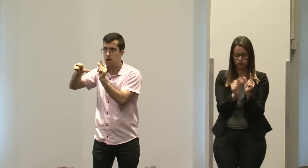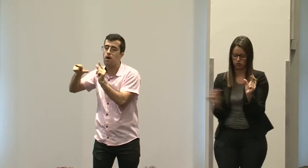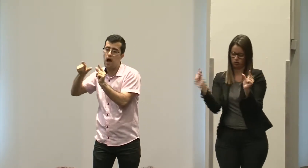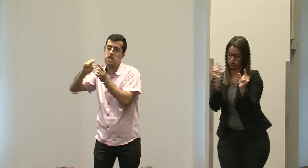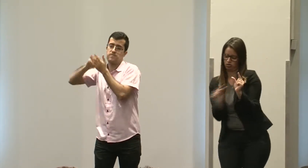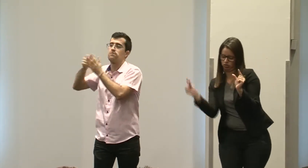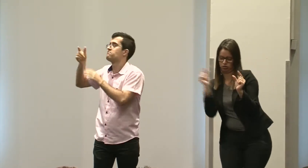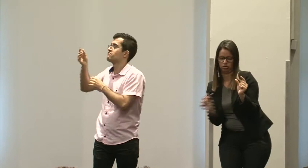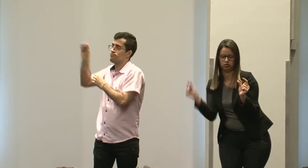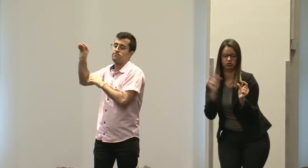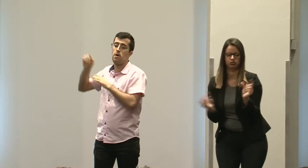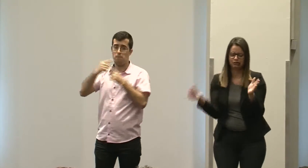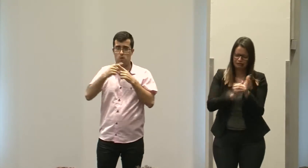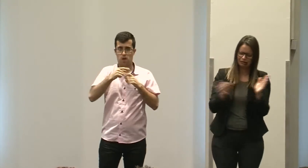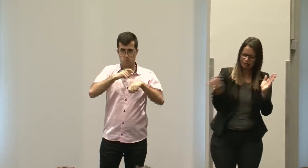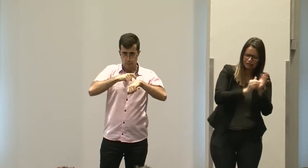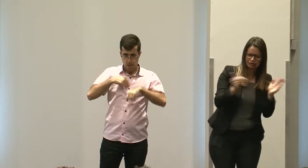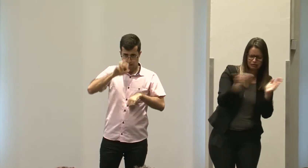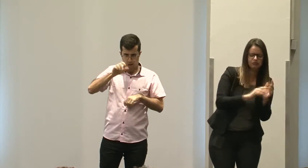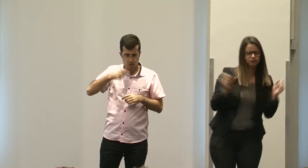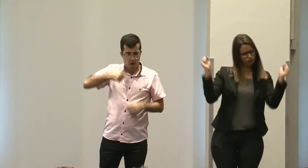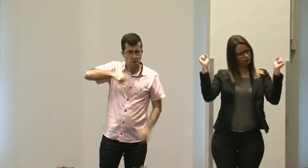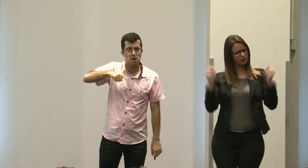sinal datilológico.